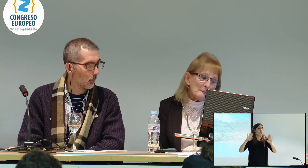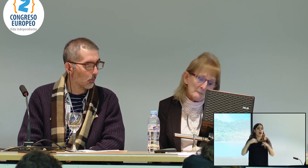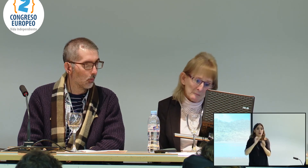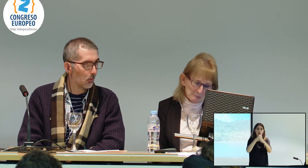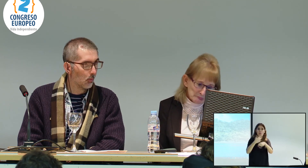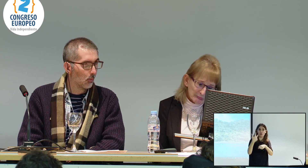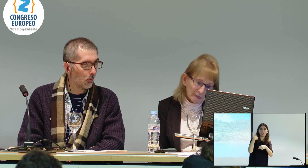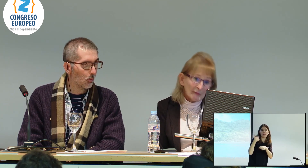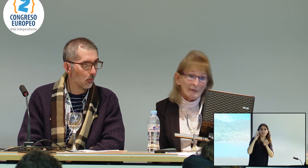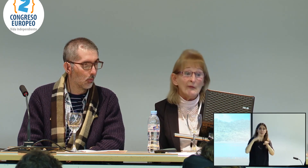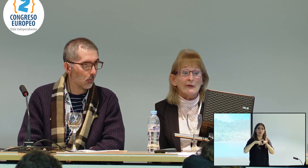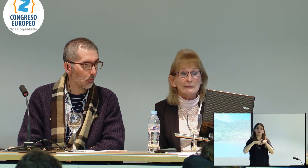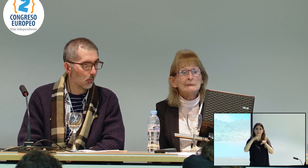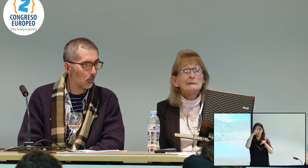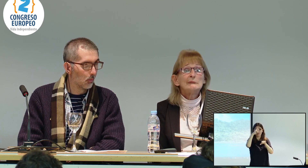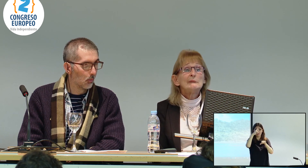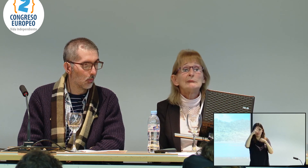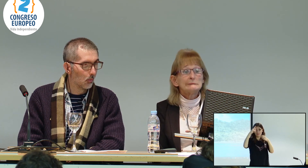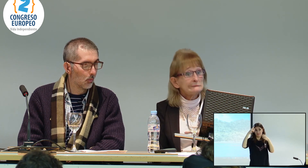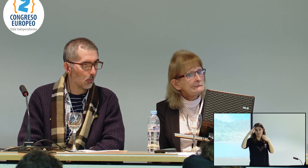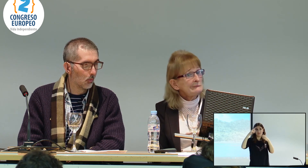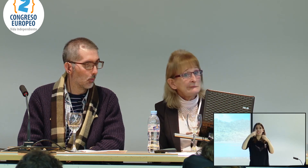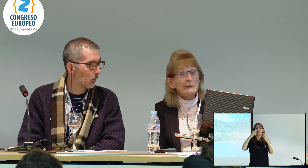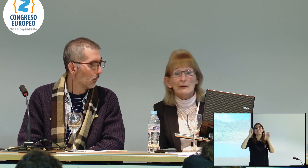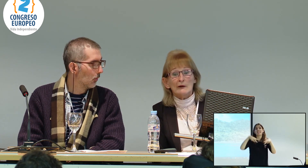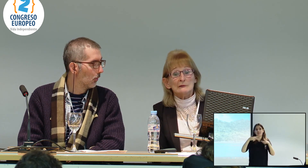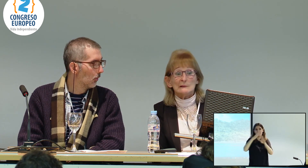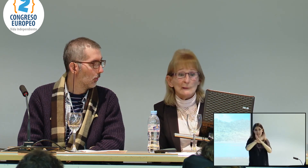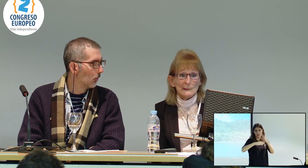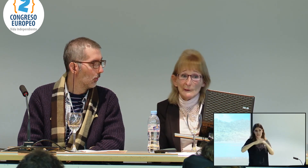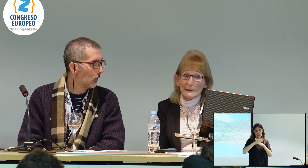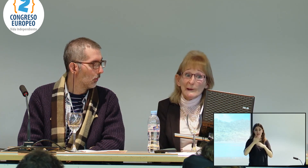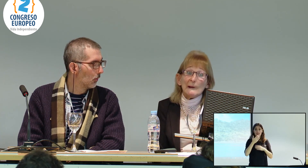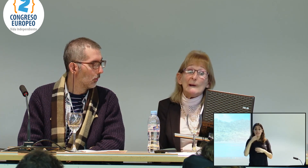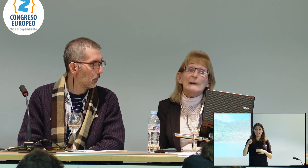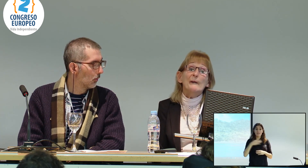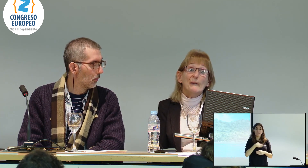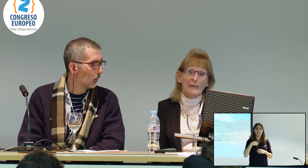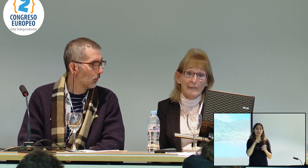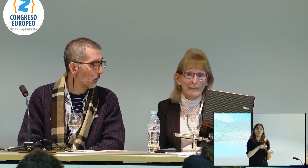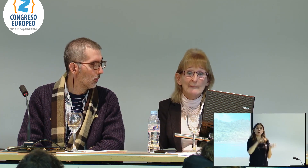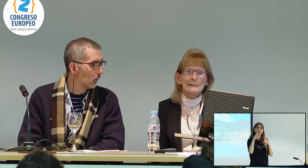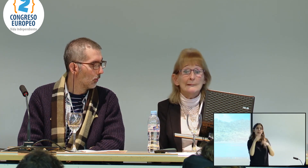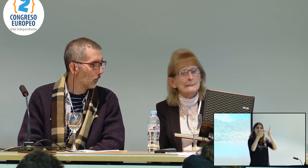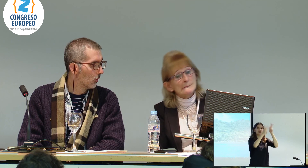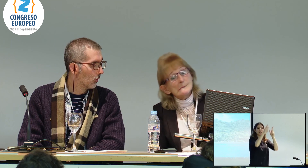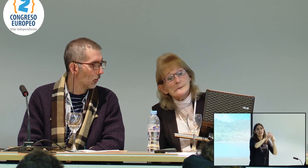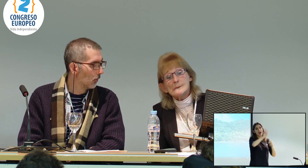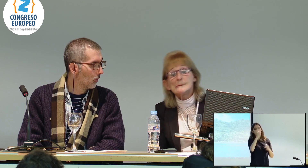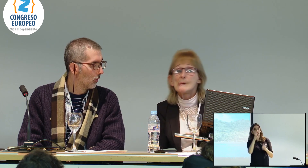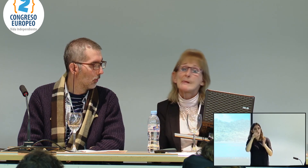pero neurotípica, es decir, sin una gran discapacidad, hubiera proyectado mudarse de Euskadi a una ciudad